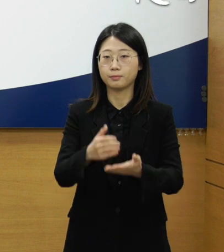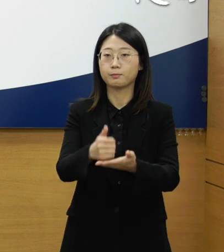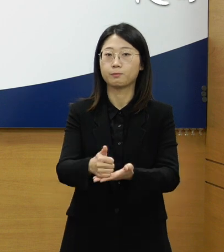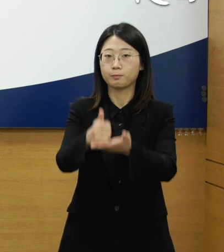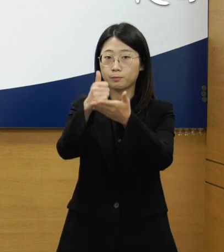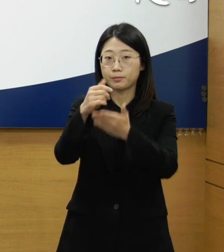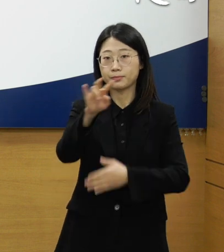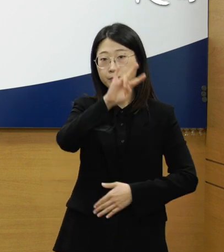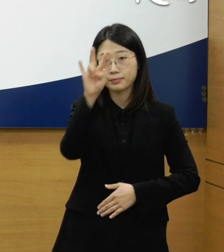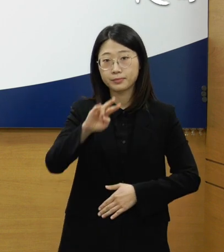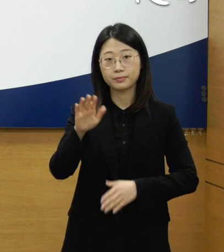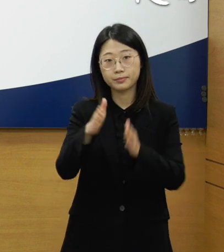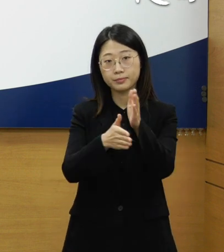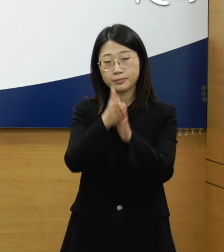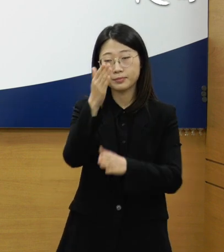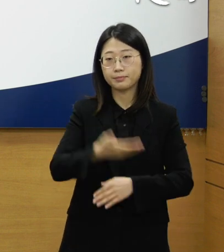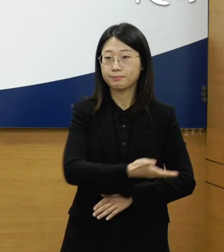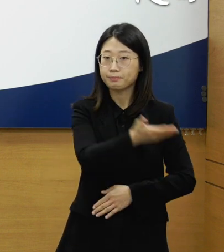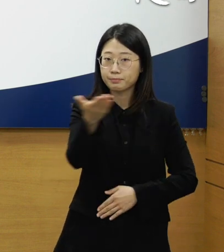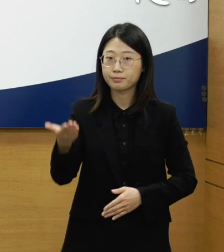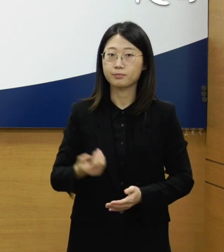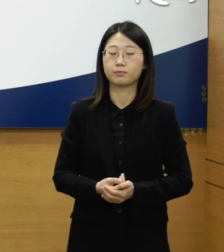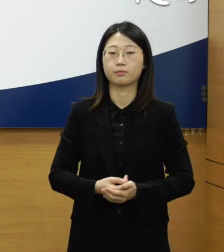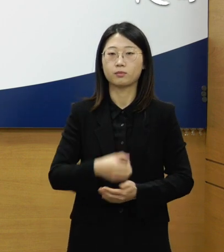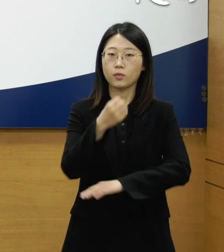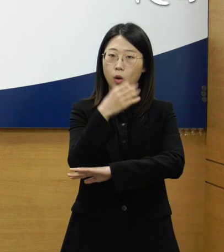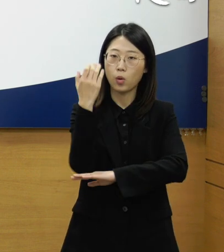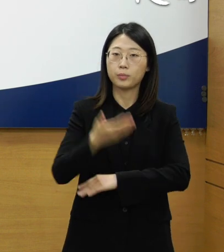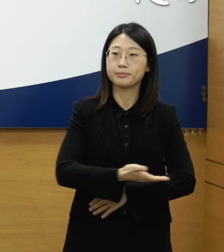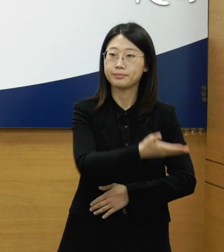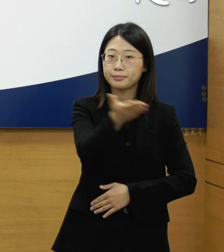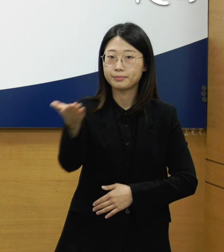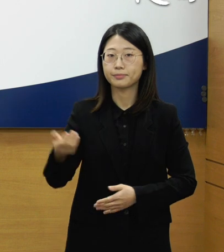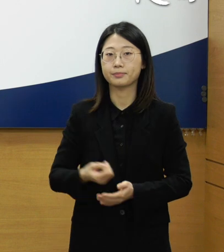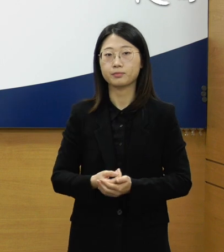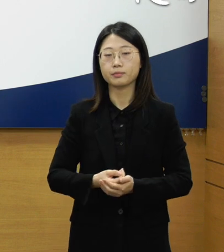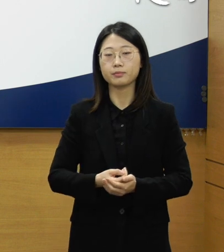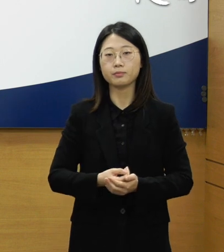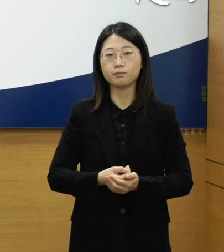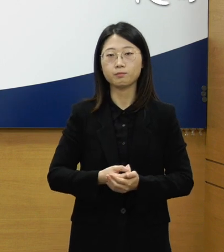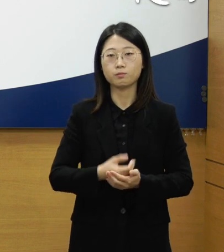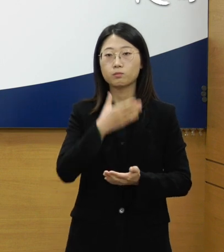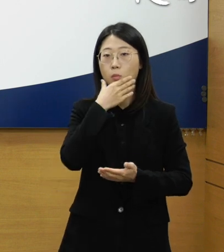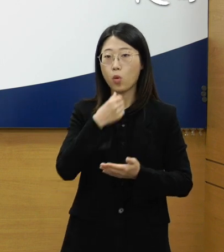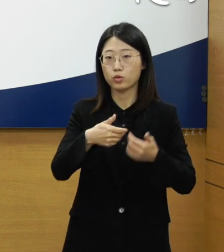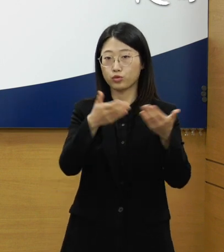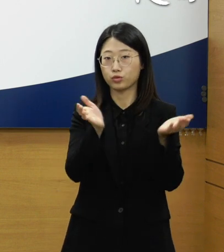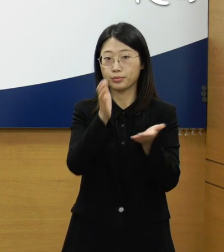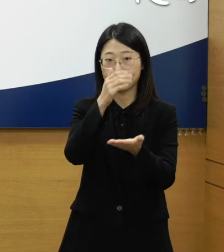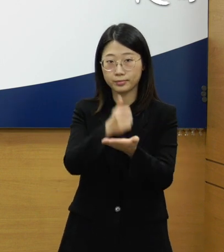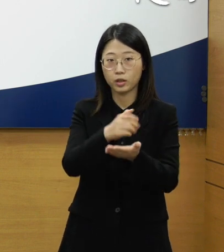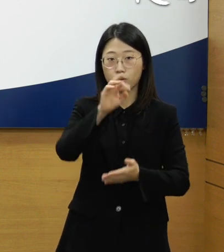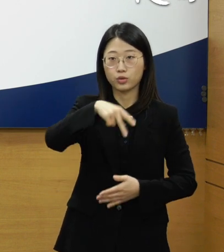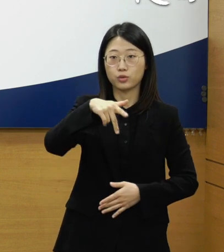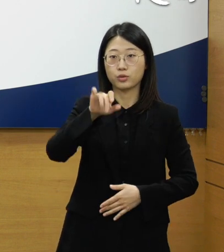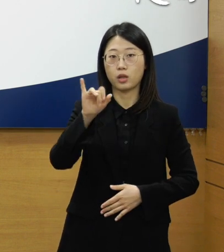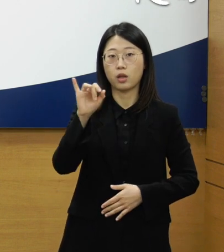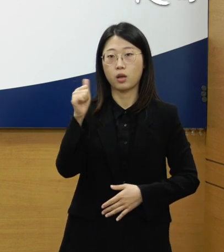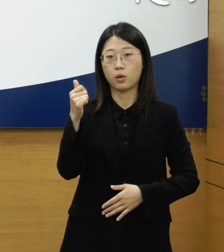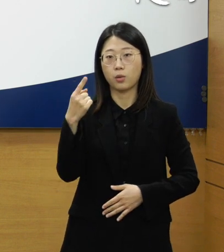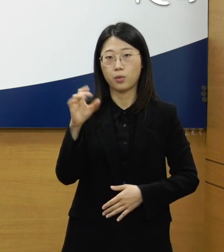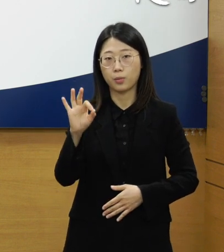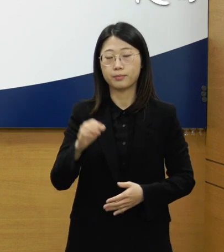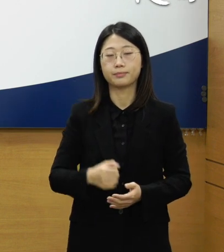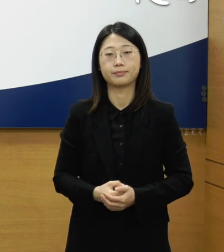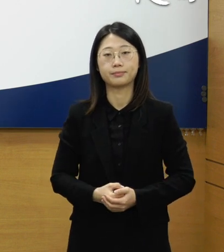존경하는 시흥 시민 여러분, 그리고 언론인 여러분, 복지국장 유재홍입니다.